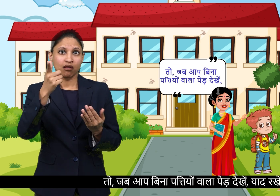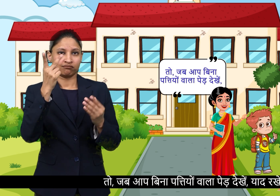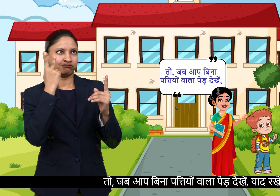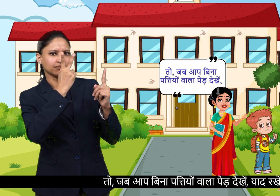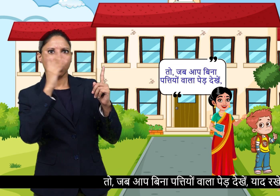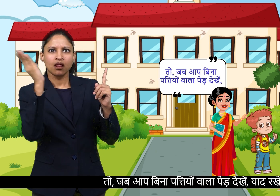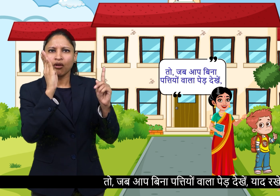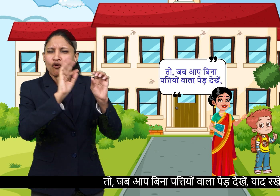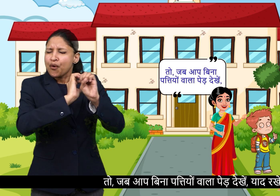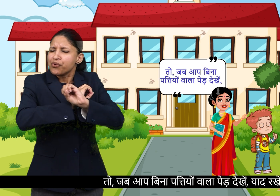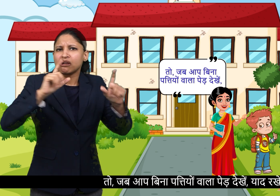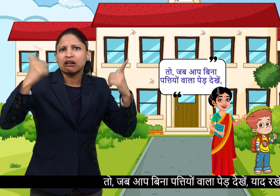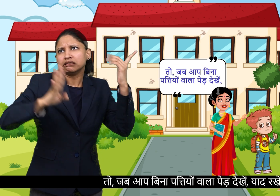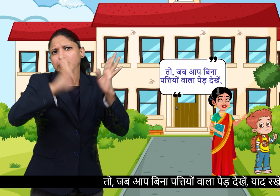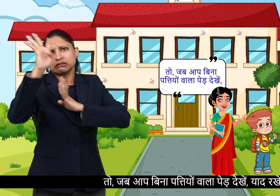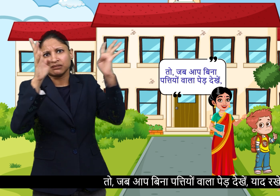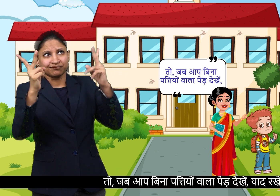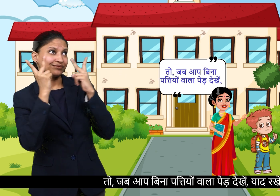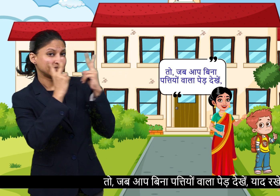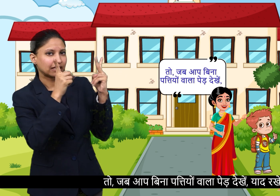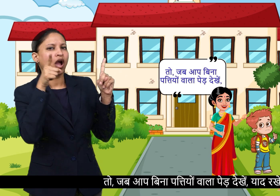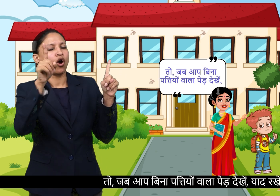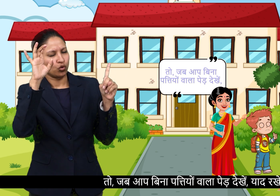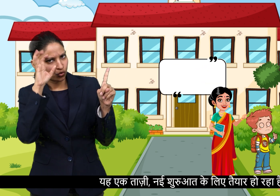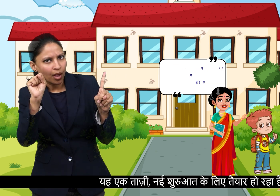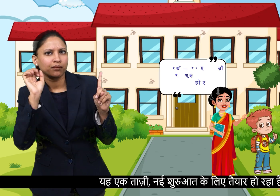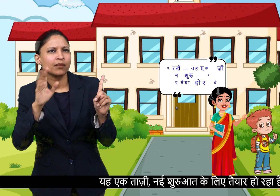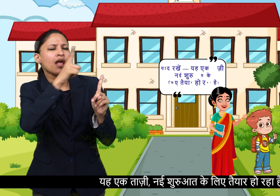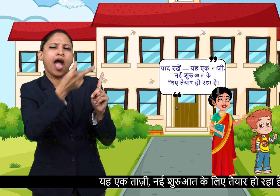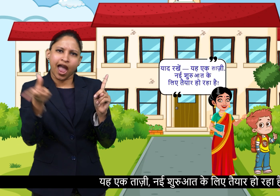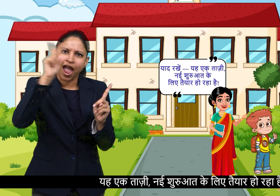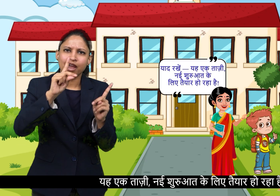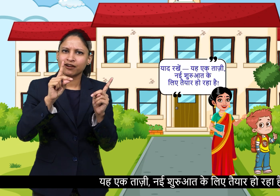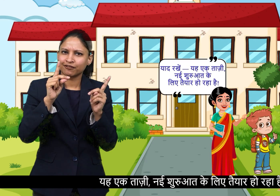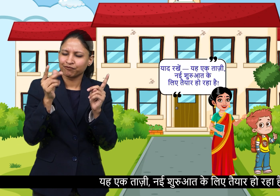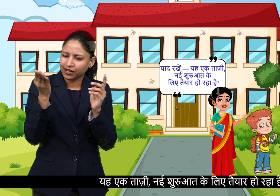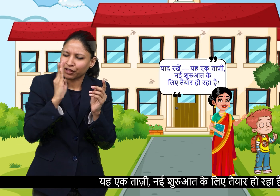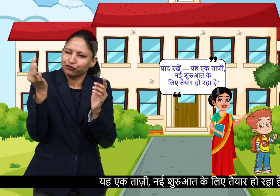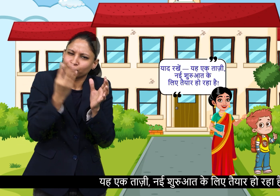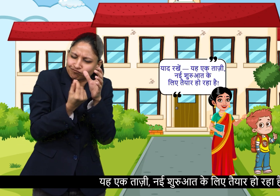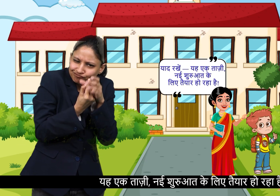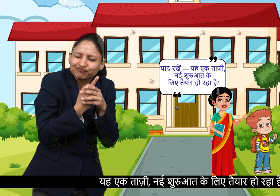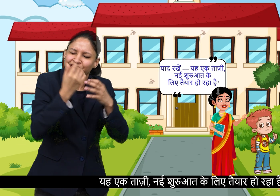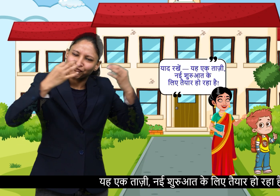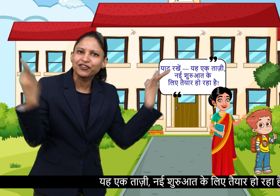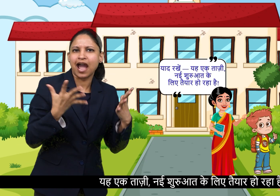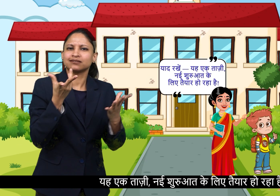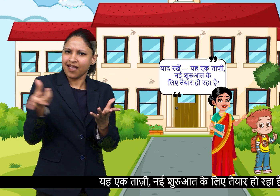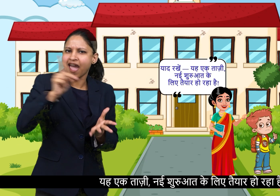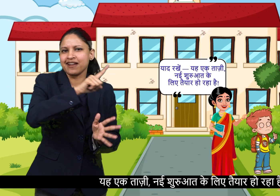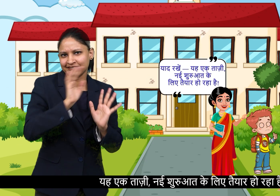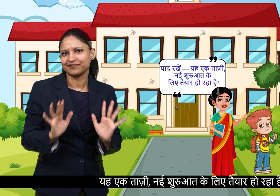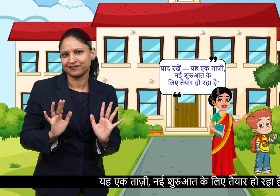तो जब आप बिना पत्तियों वाला पेड़ देखें, याद रखें ये एक ताजी नई शुरुआत के लिए तैयार हो रहा है।